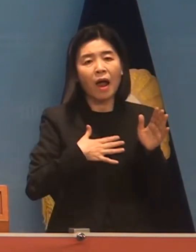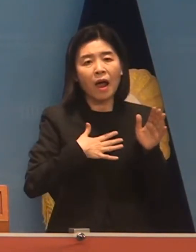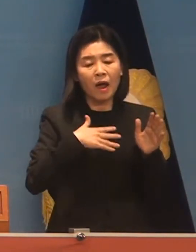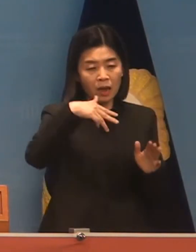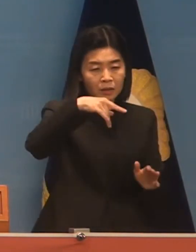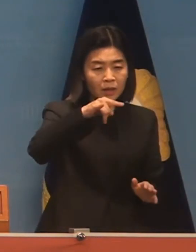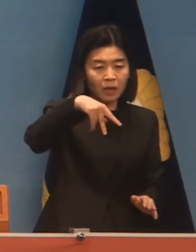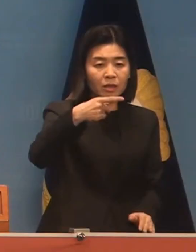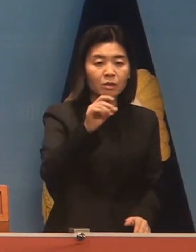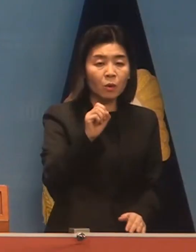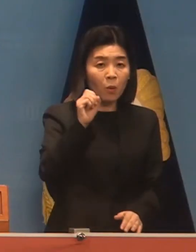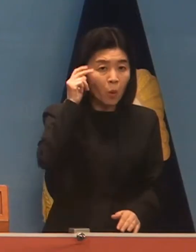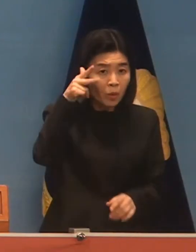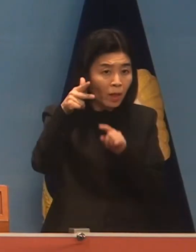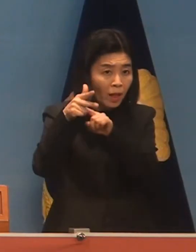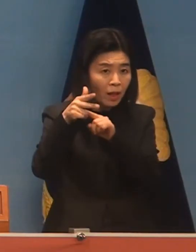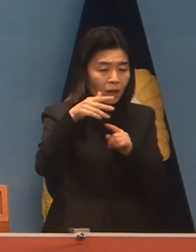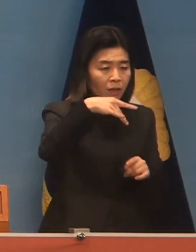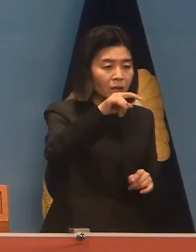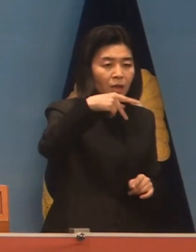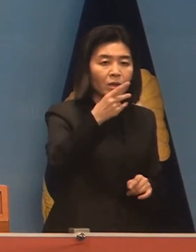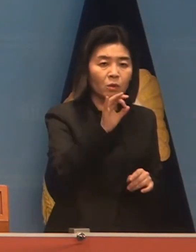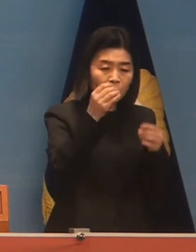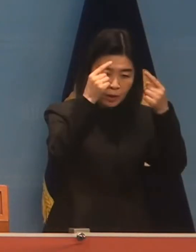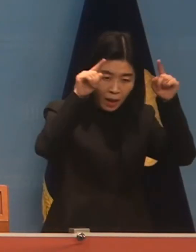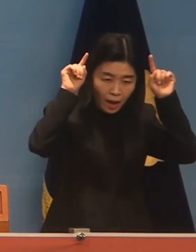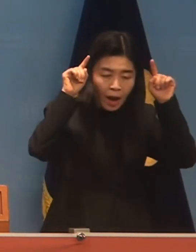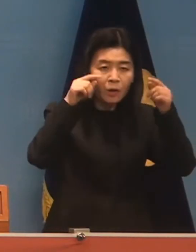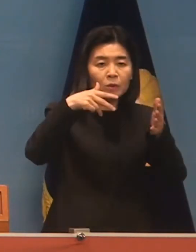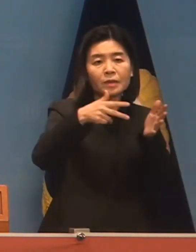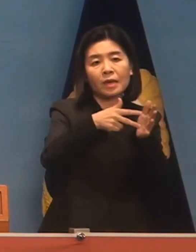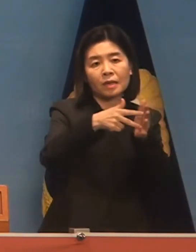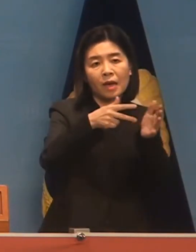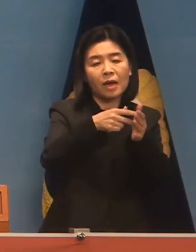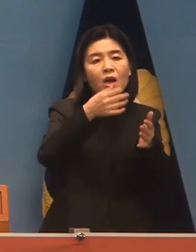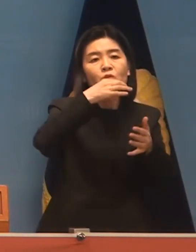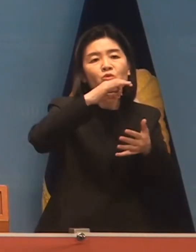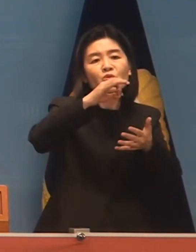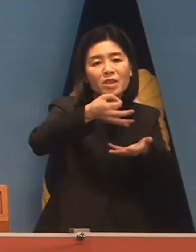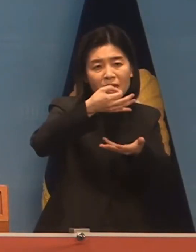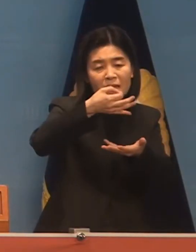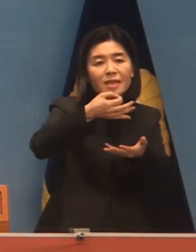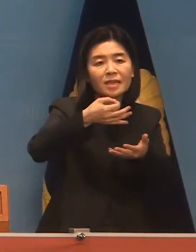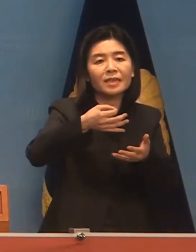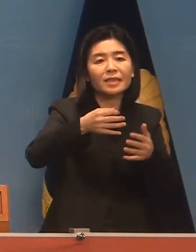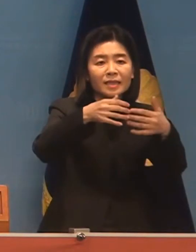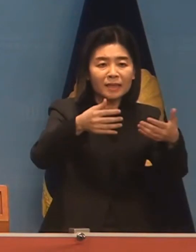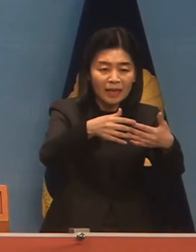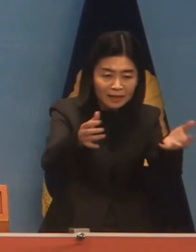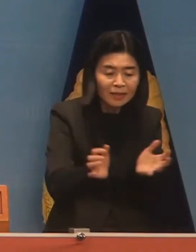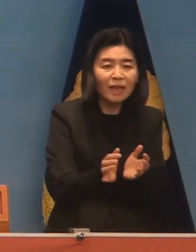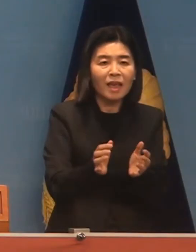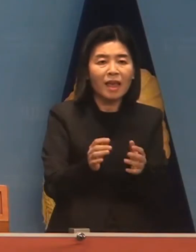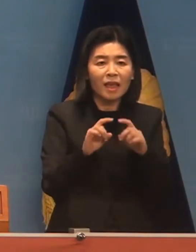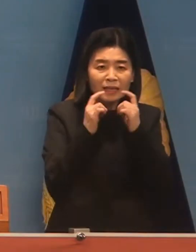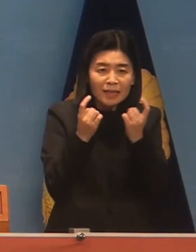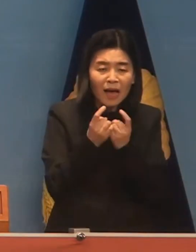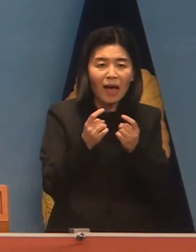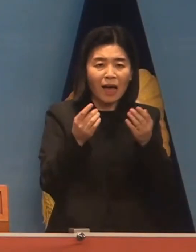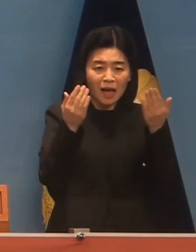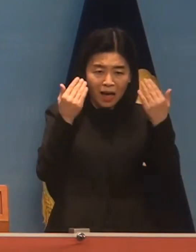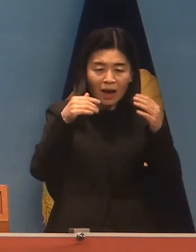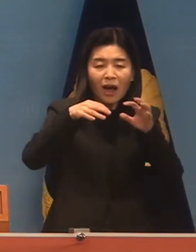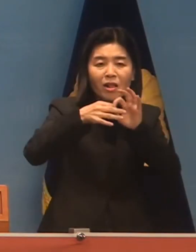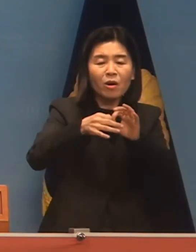세종호텔은 세종대학교의 재단 수익사업체입니다. 사학 비리로도 유명한 곳입니다. 그 비리의 온상인